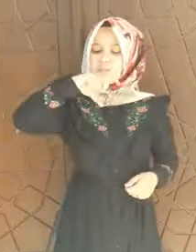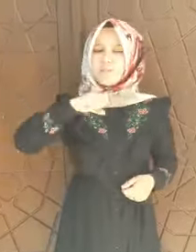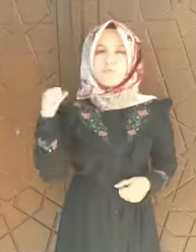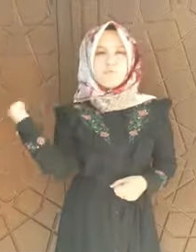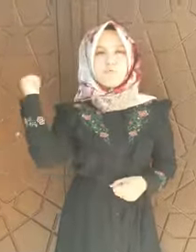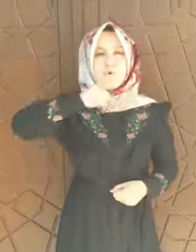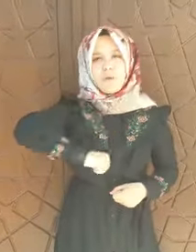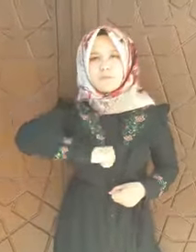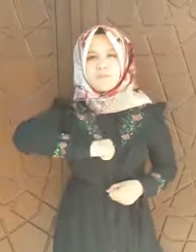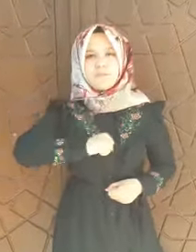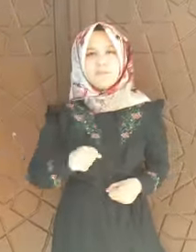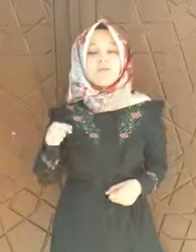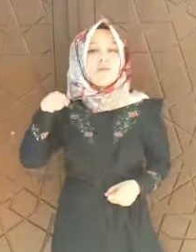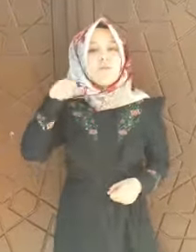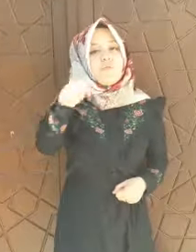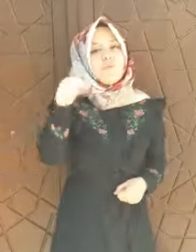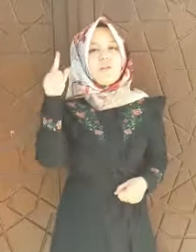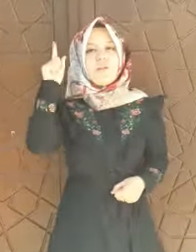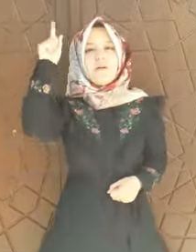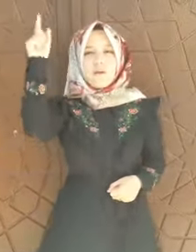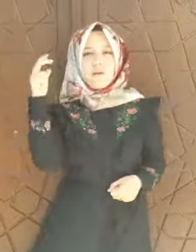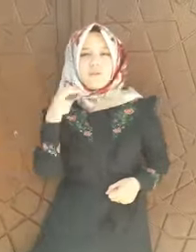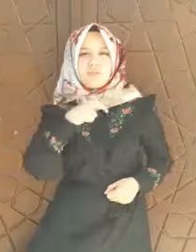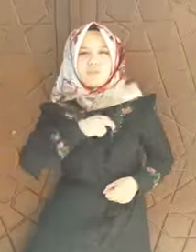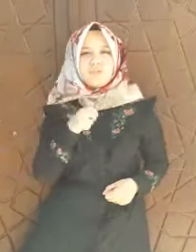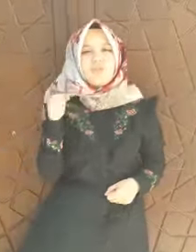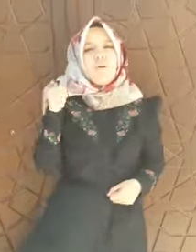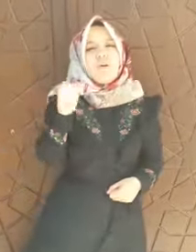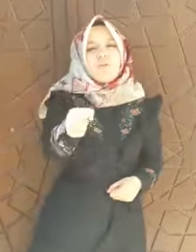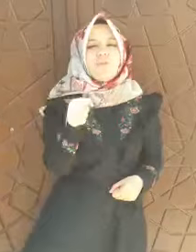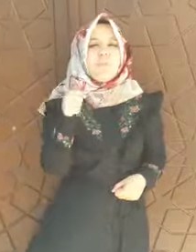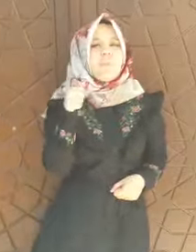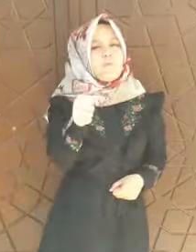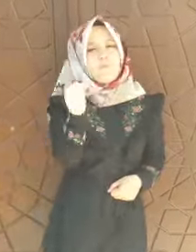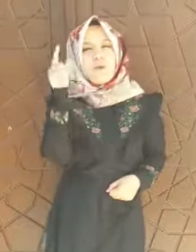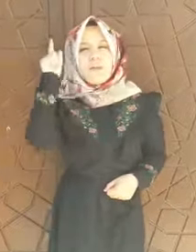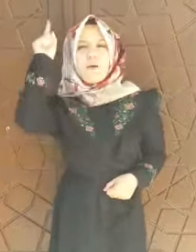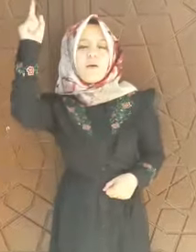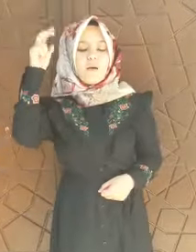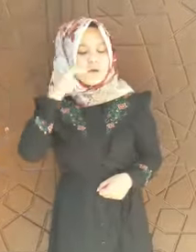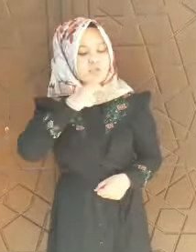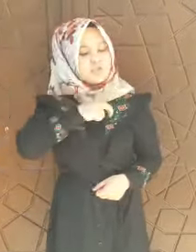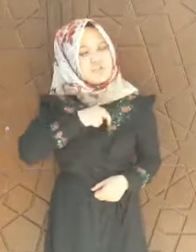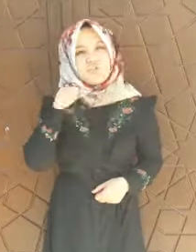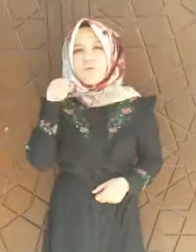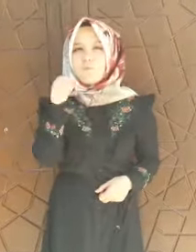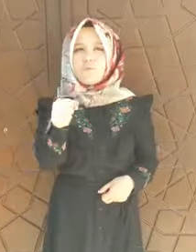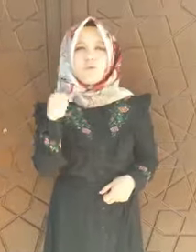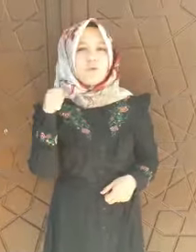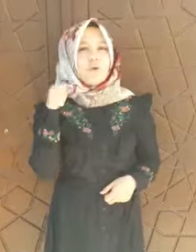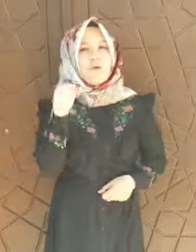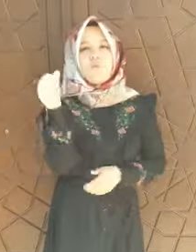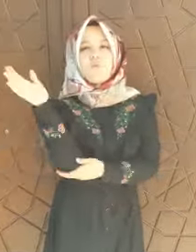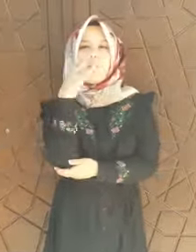İslam düşmanını, vur Allah aşkına vur. Vur Allah aşkına vur, vur